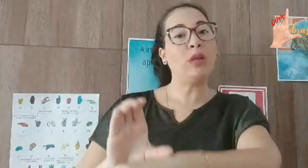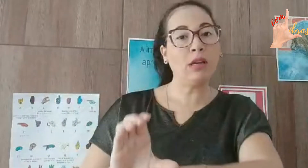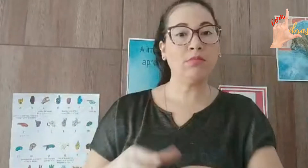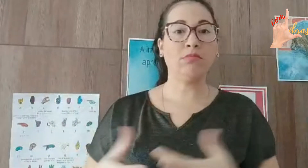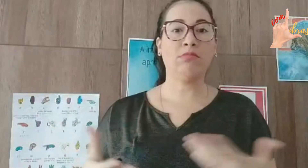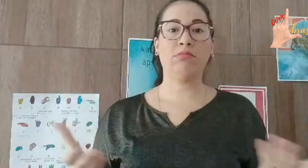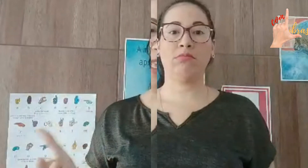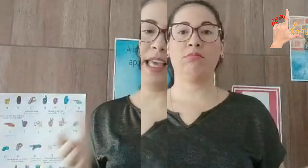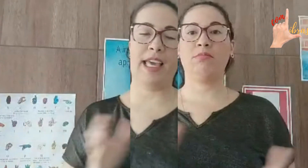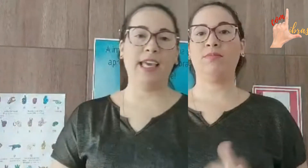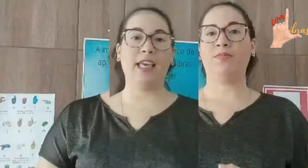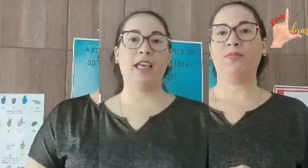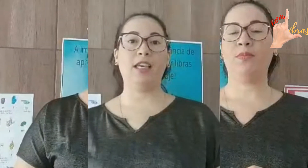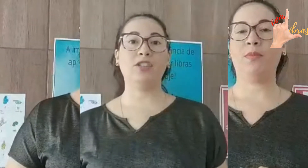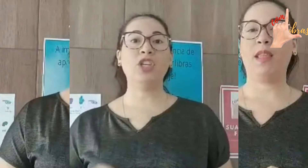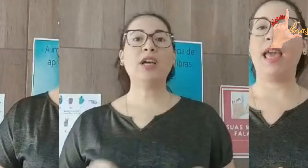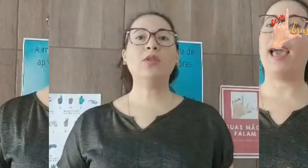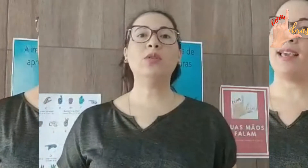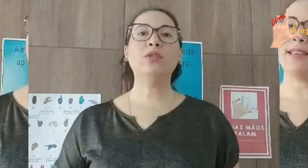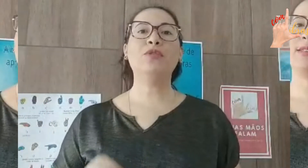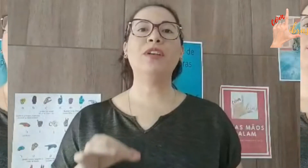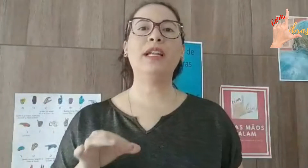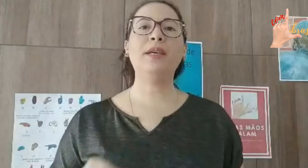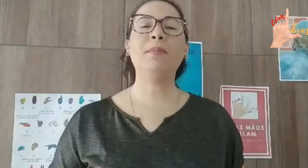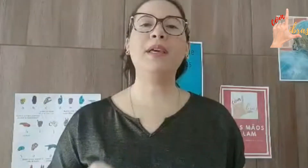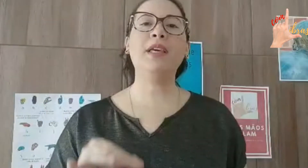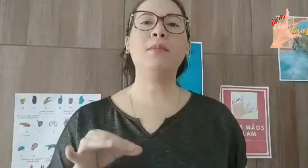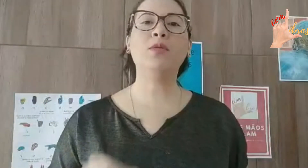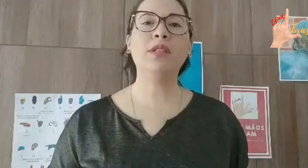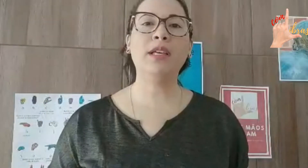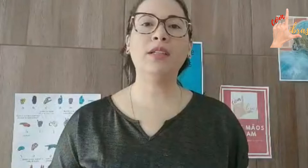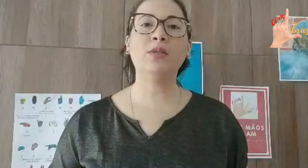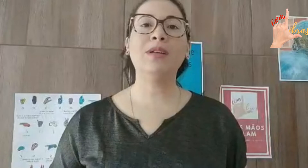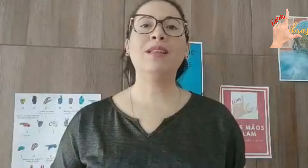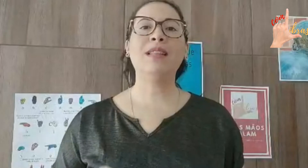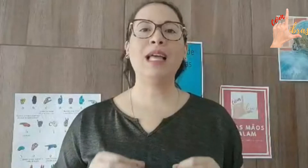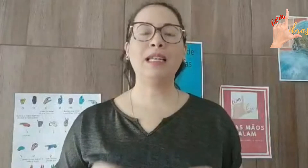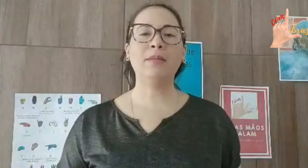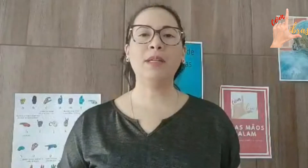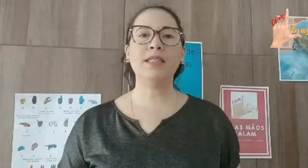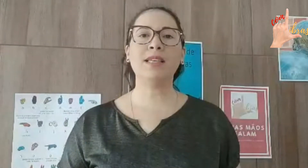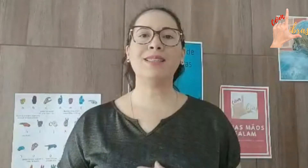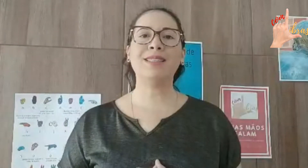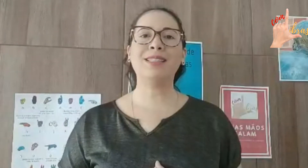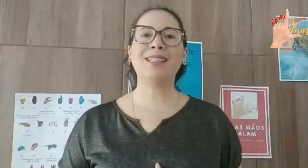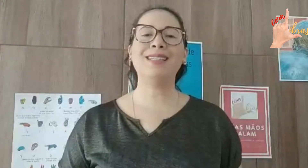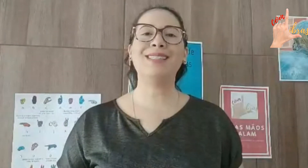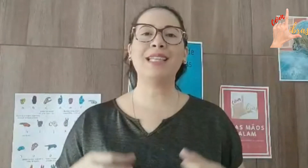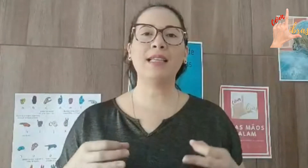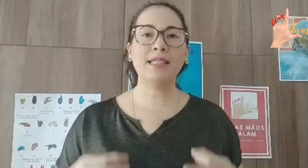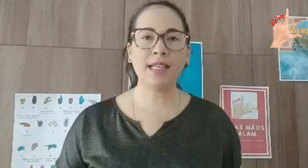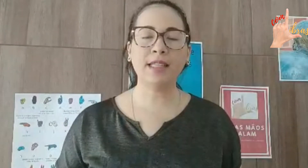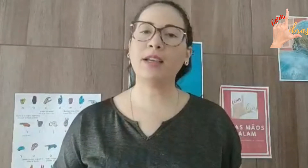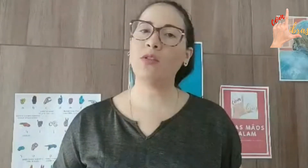cultura. De acordo com Felipe e Monteiro, na Libras existem